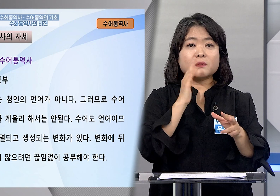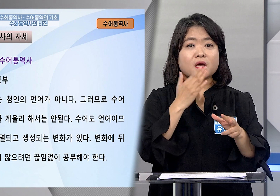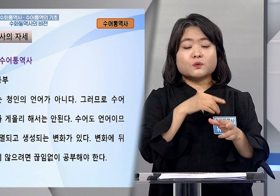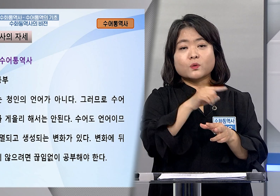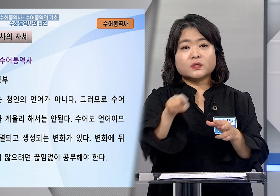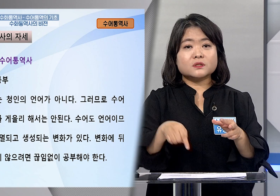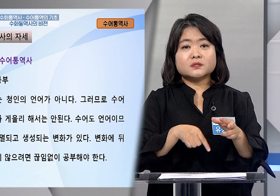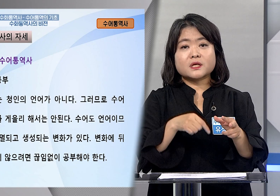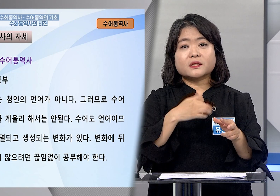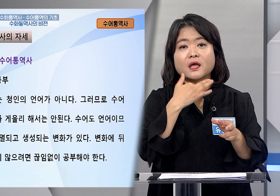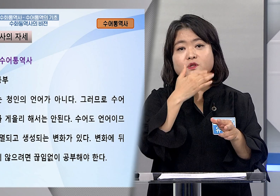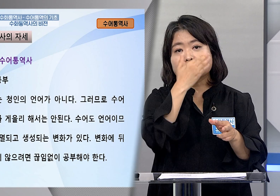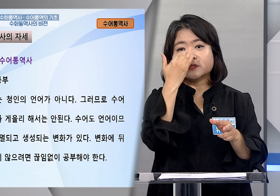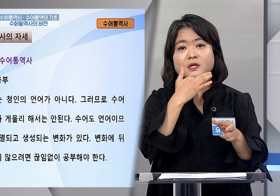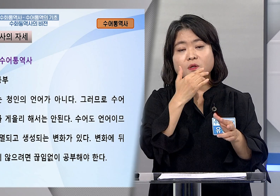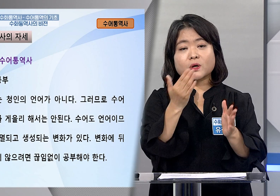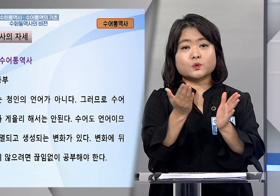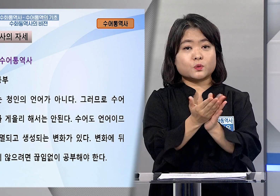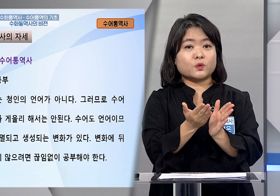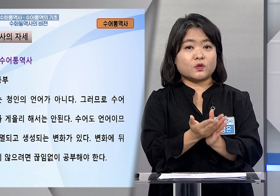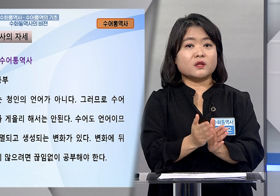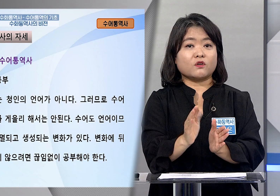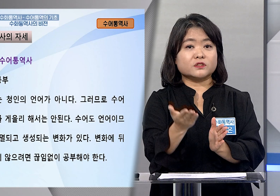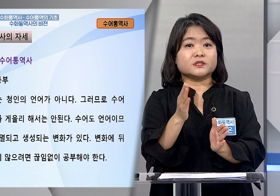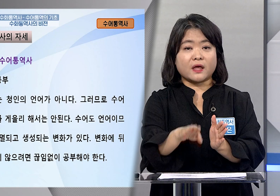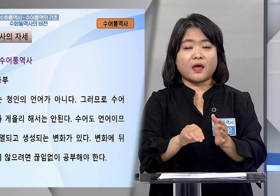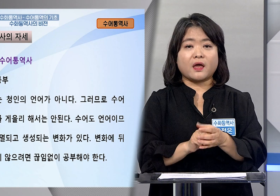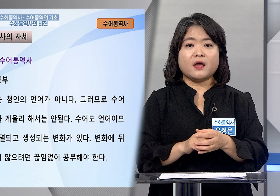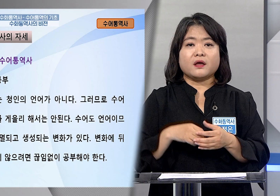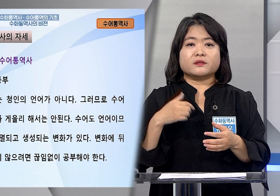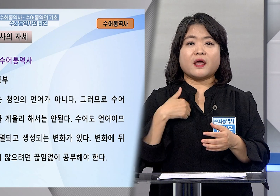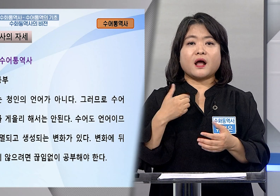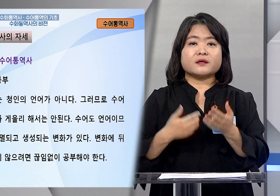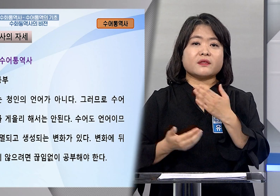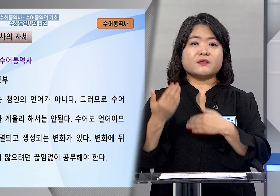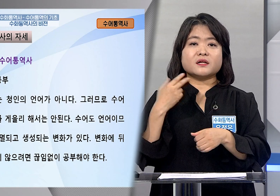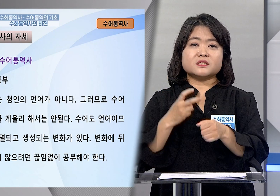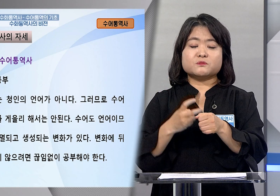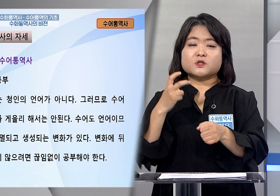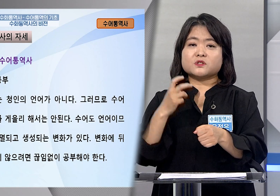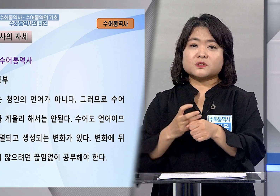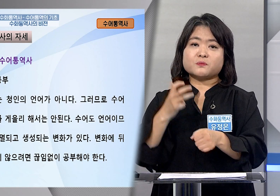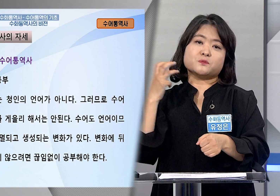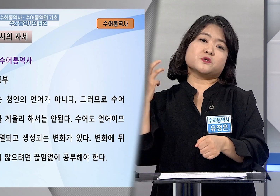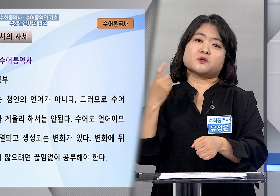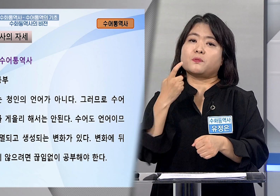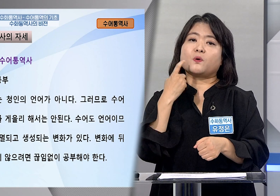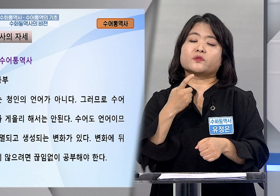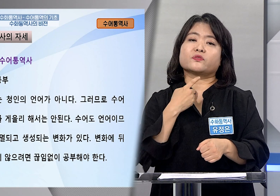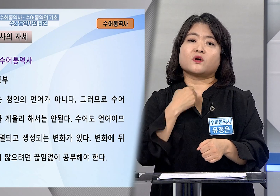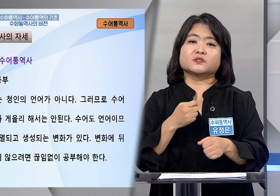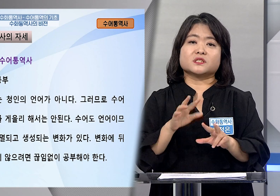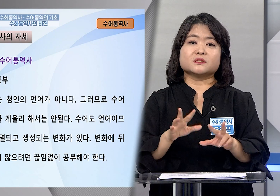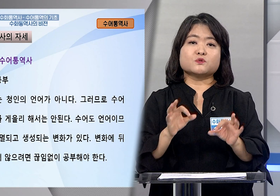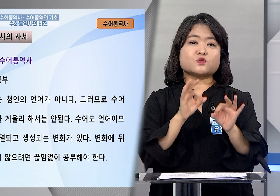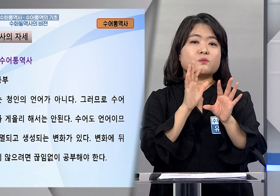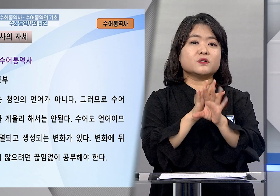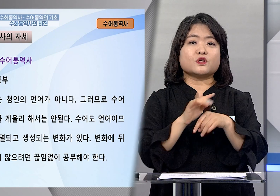지금의 농인 세대, 젊은 세대와 소통이 되는 것인데 내가 옛날 20년 전, 30년 전 배웠던 지금은 소멸된